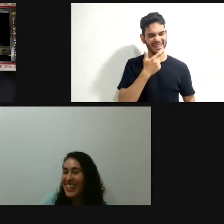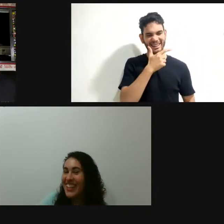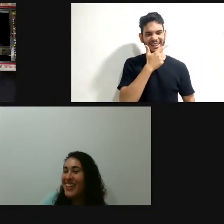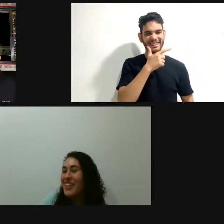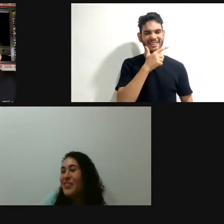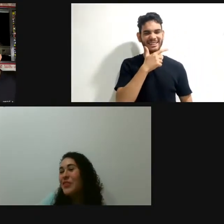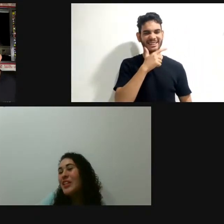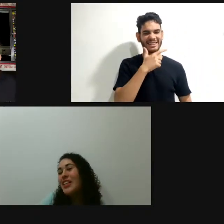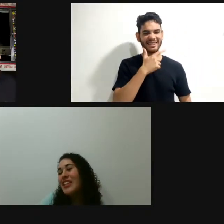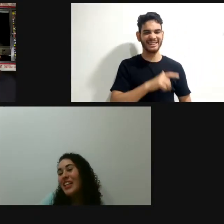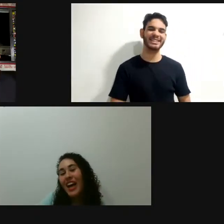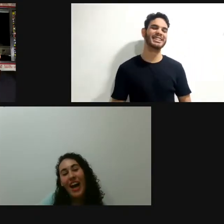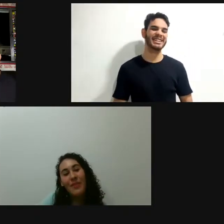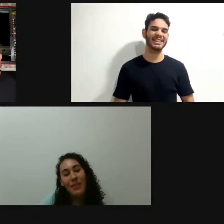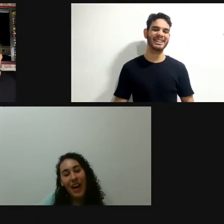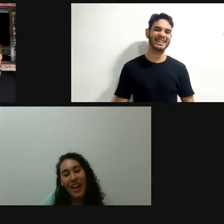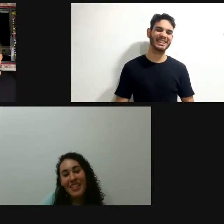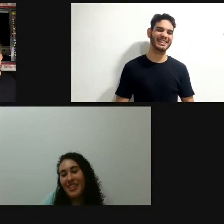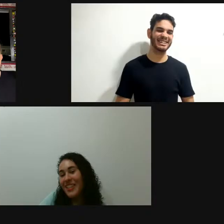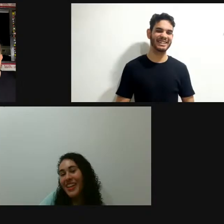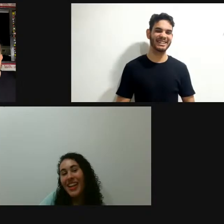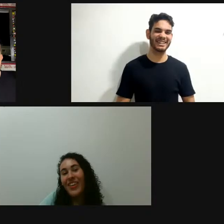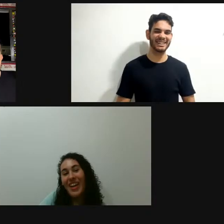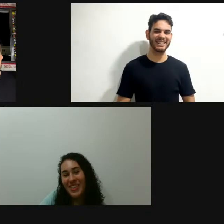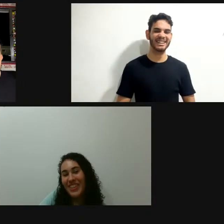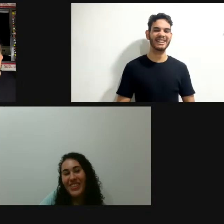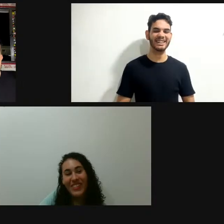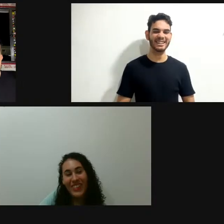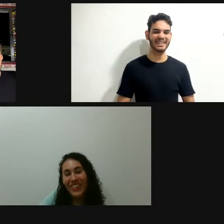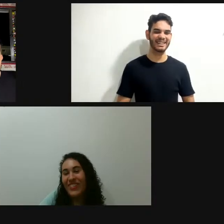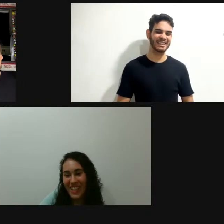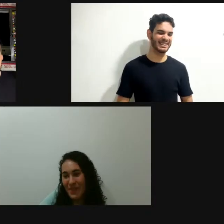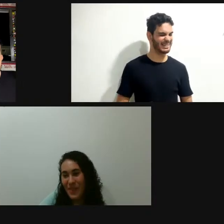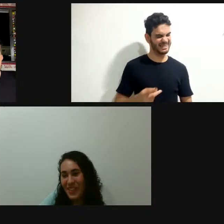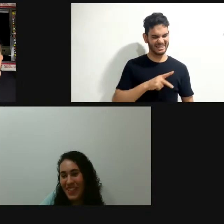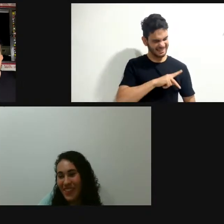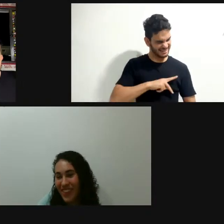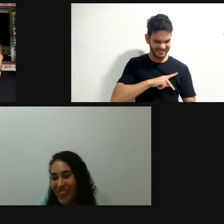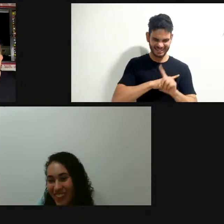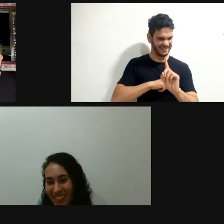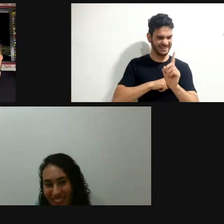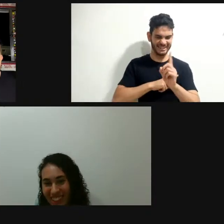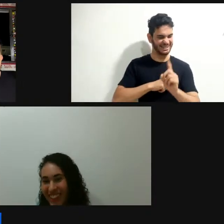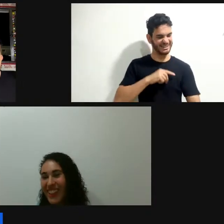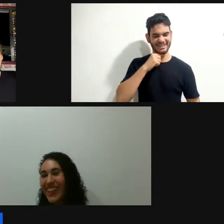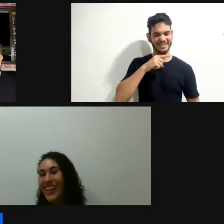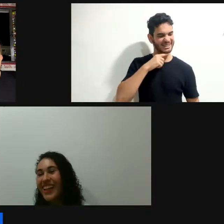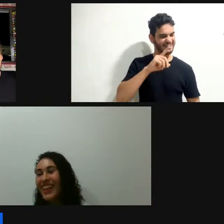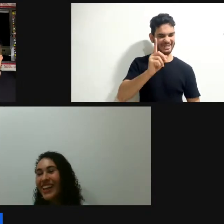essa aqui. Rapaz, eu acho que não vai ser possível.